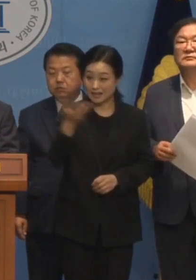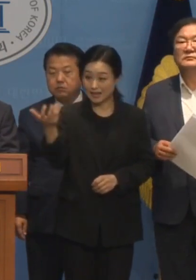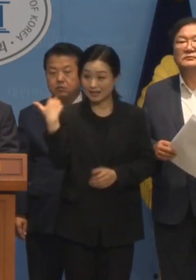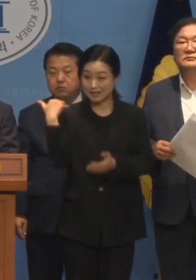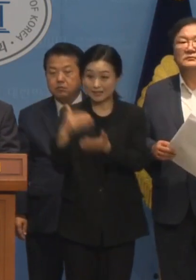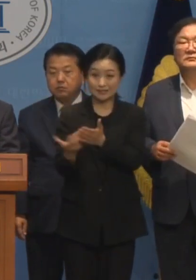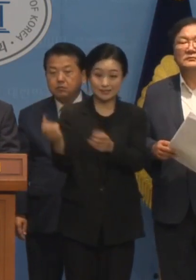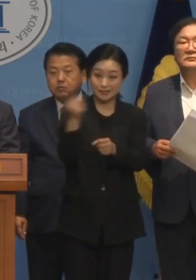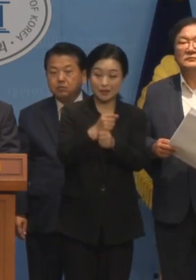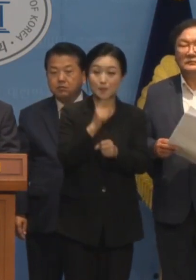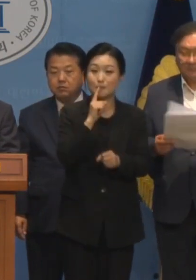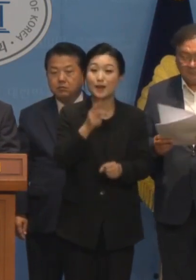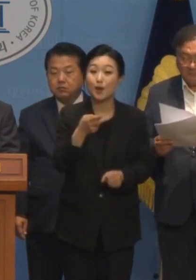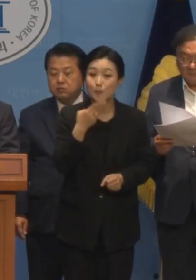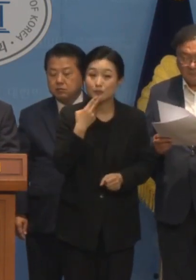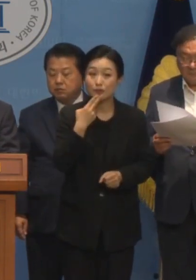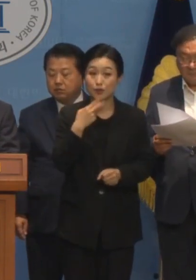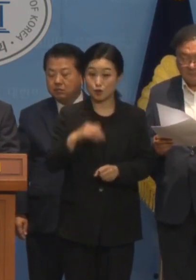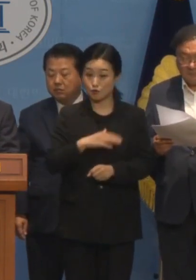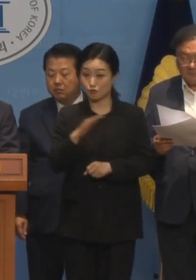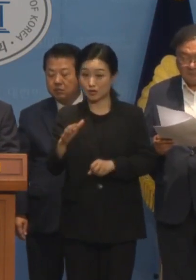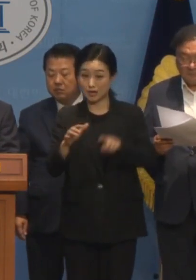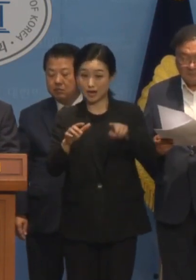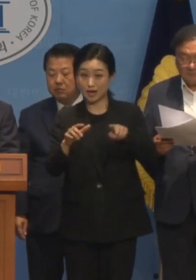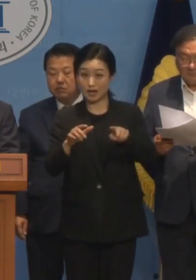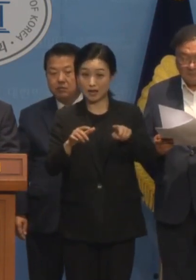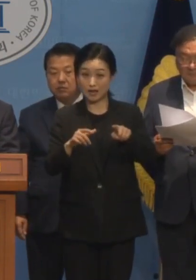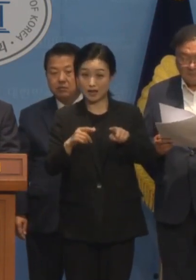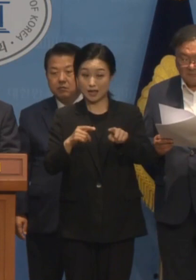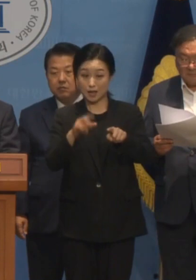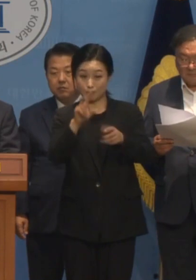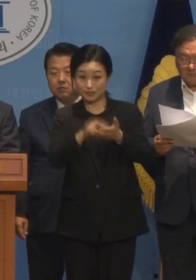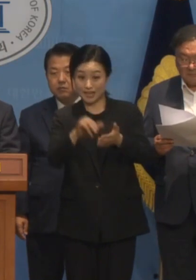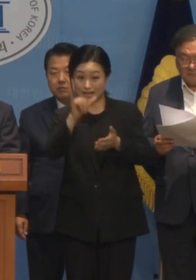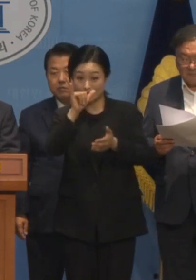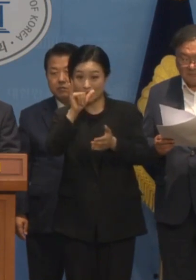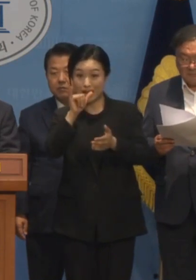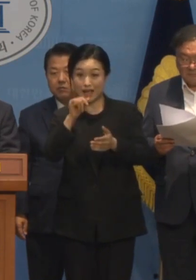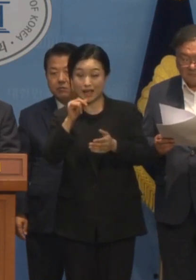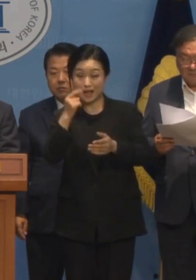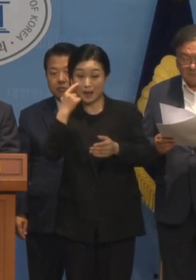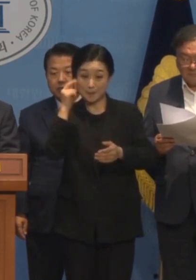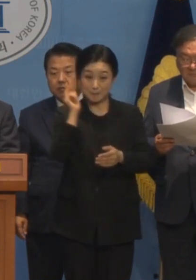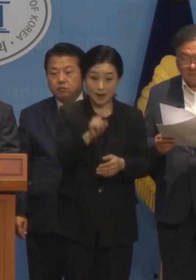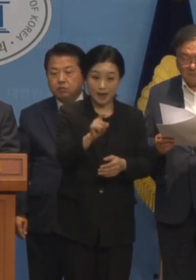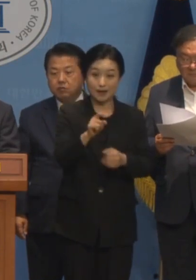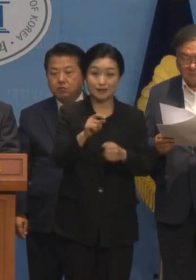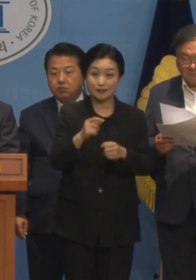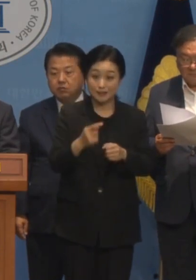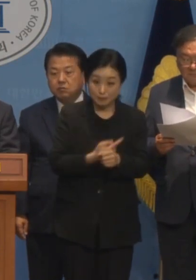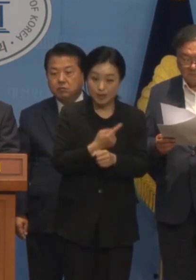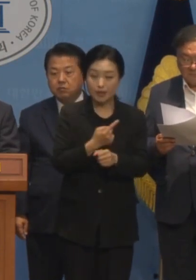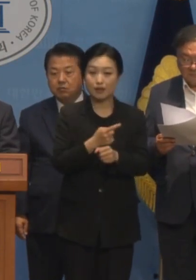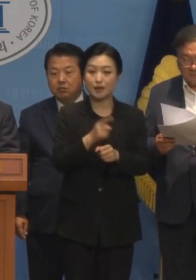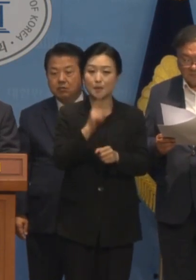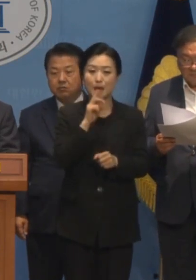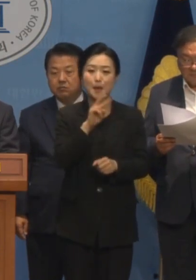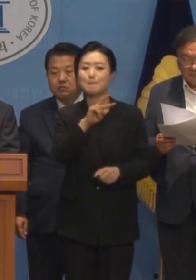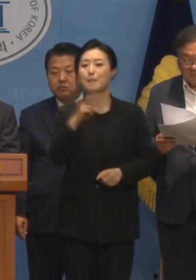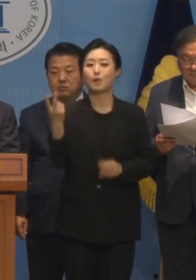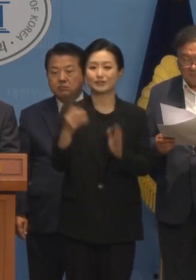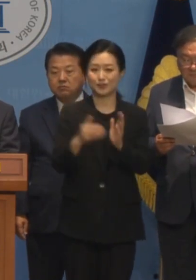논란이 되자 리모델링으로 대응 반침을 바꾼 것으로 의심을 지울 수